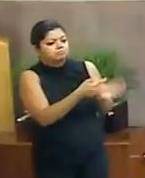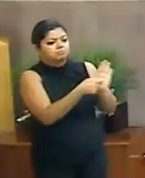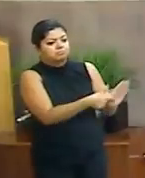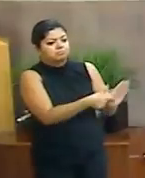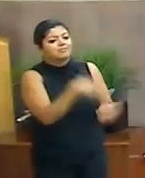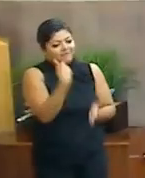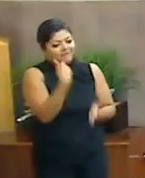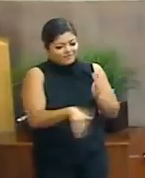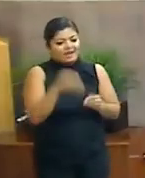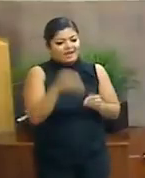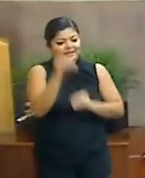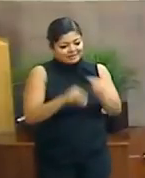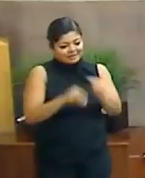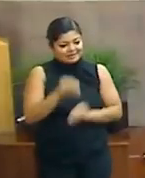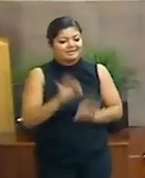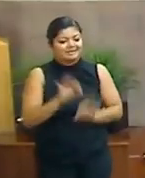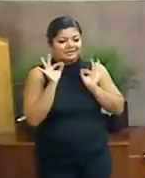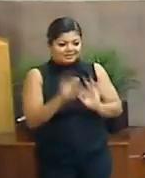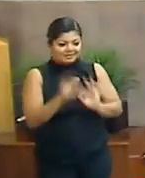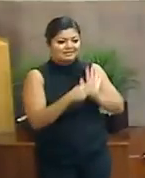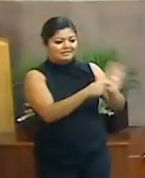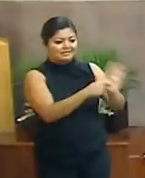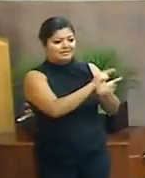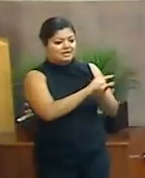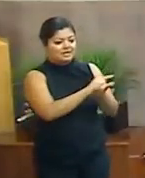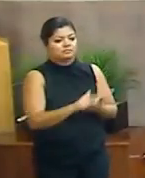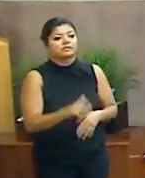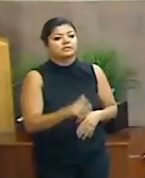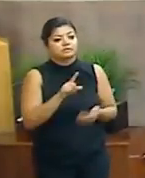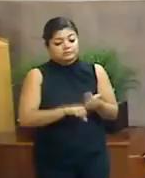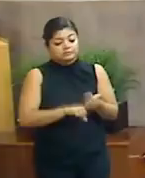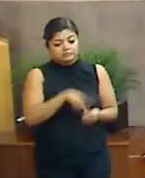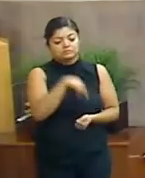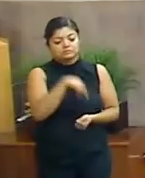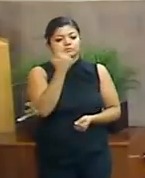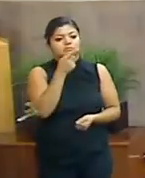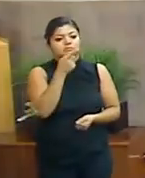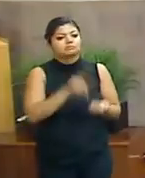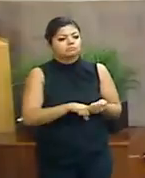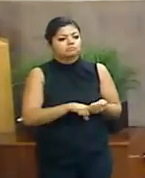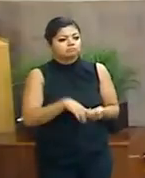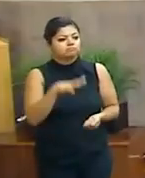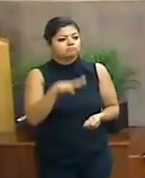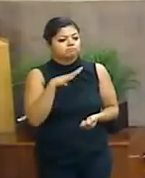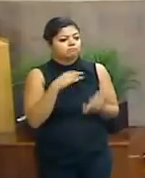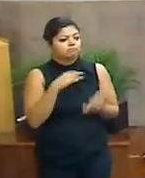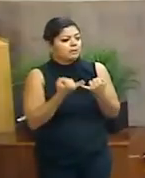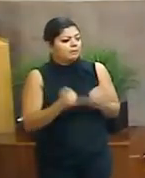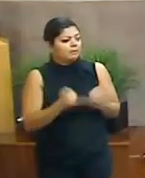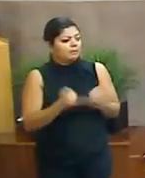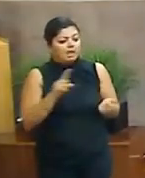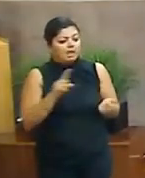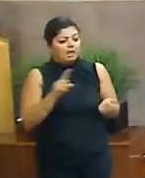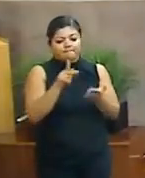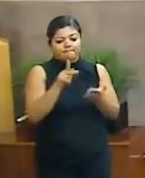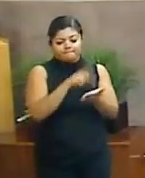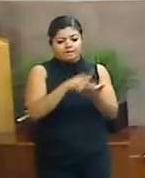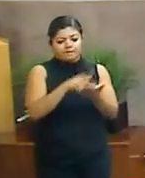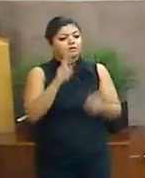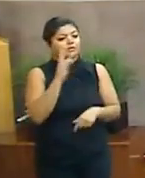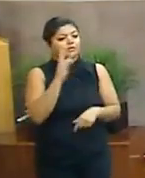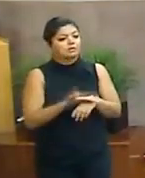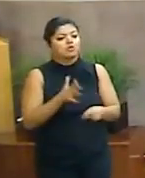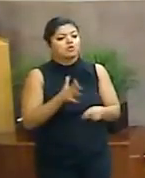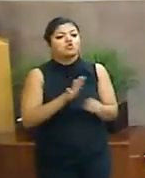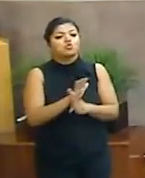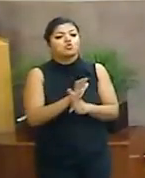una excepción entre según se reporta el proyecto se demostró que con independencia de qué partido asumiera que era